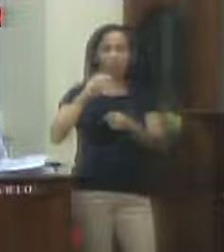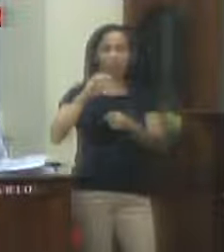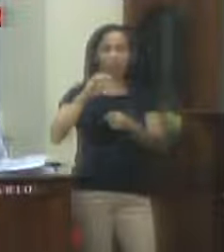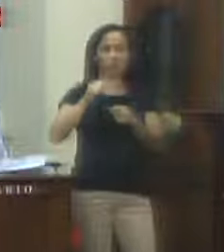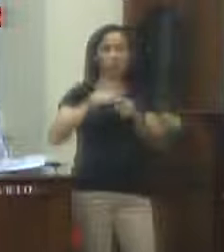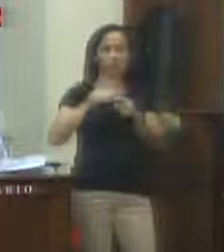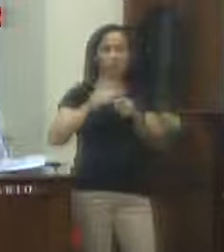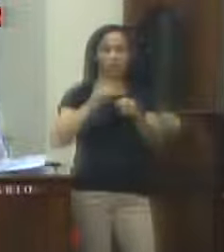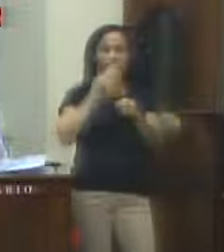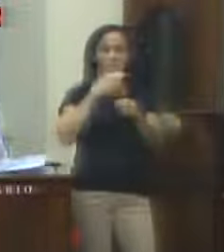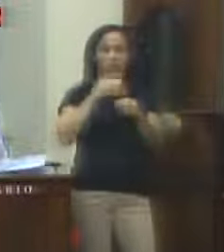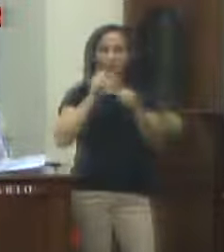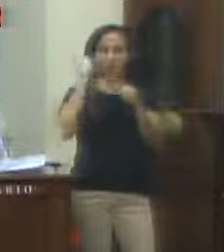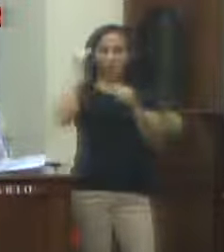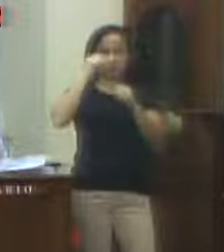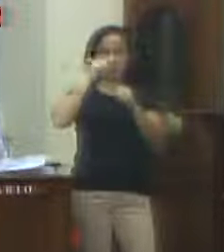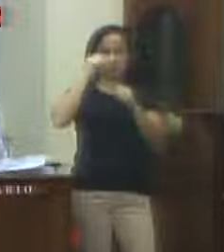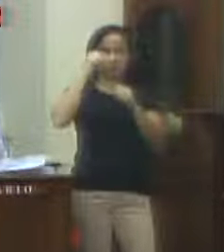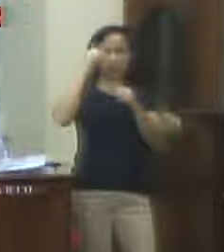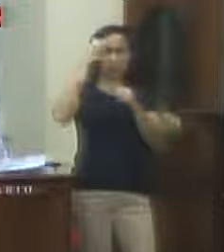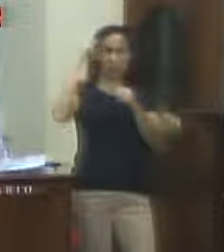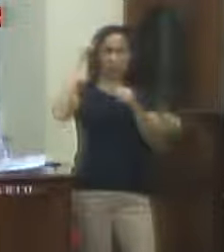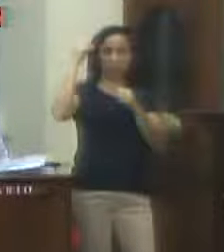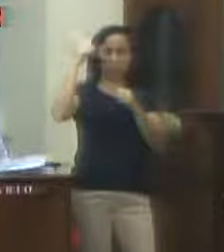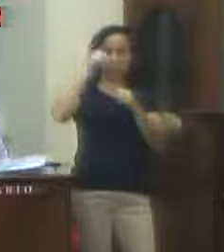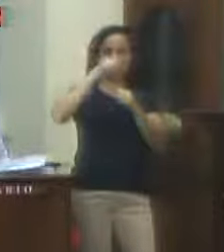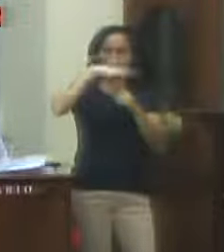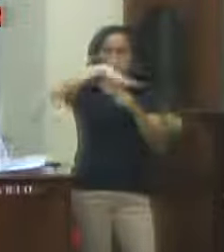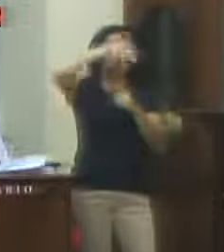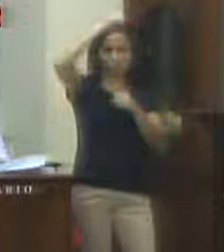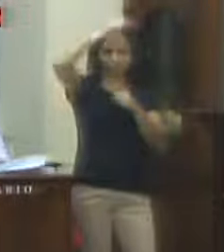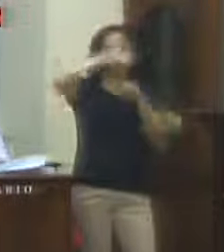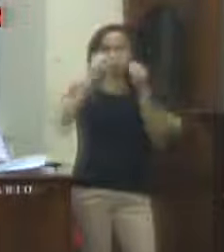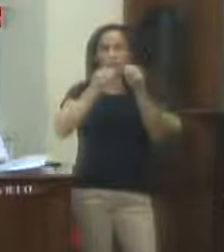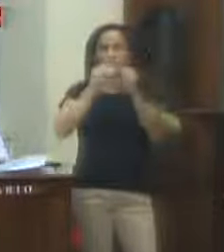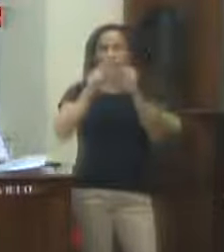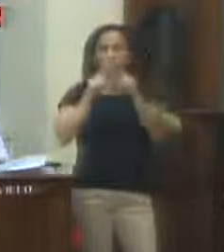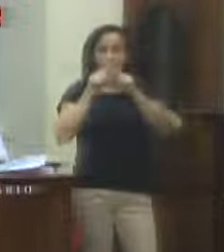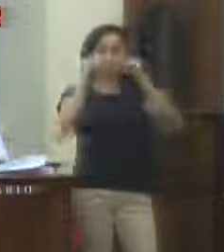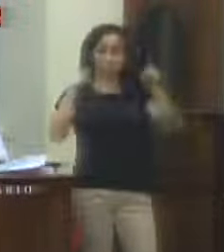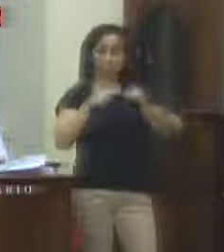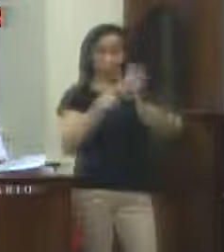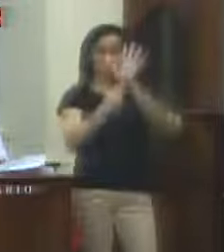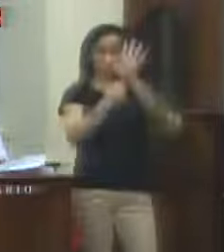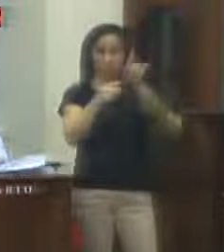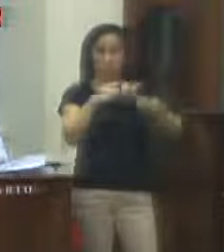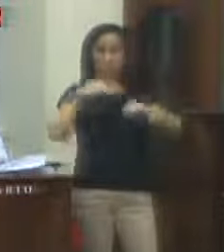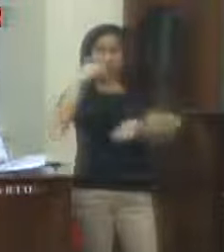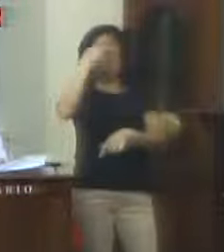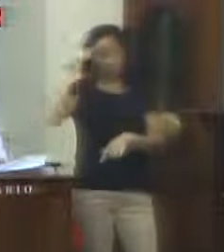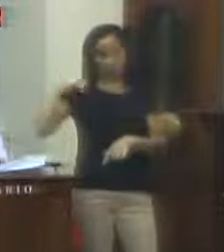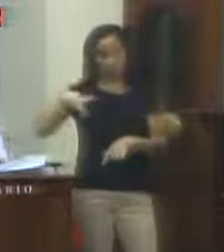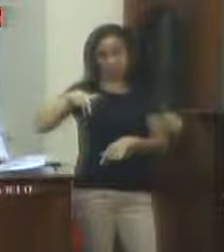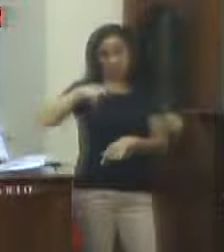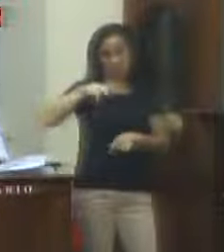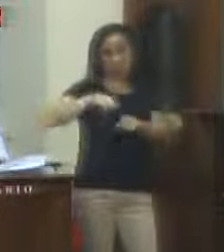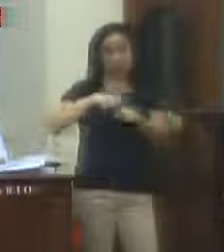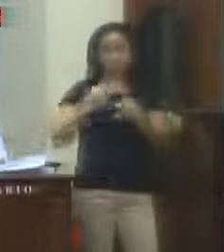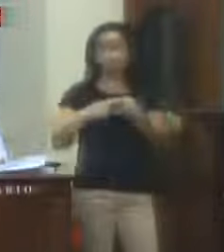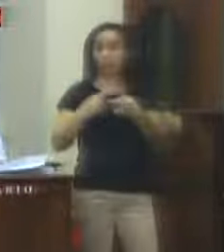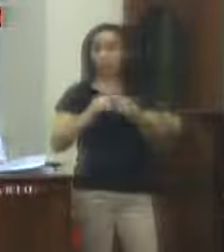boa iluminação e sinalização e colocação das placas educativas aos motoristas e pedestres que transitam pelo local. Justificativo. A